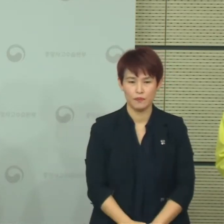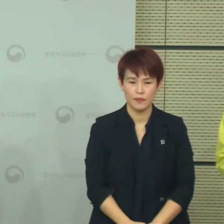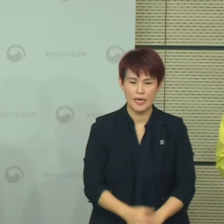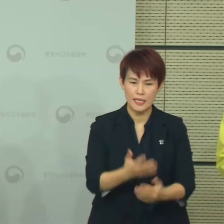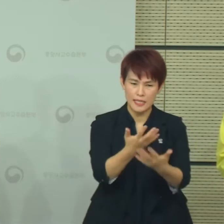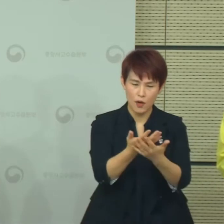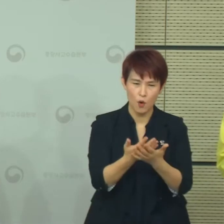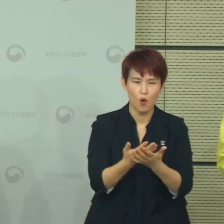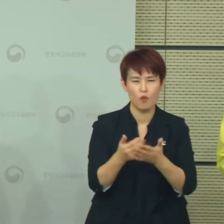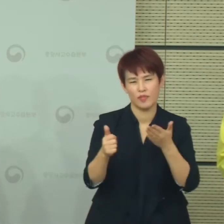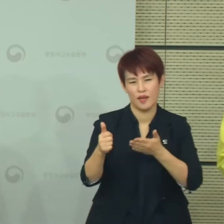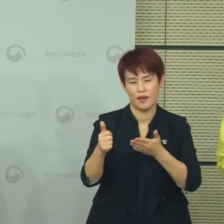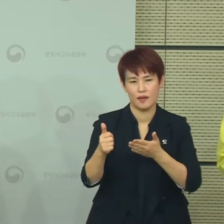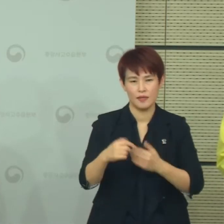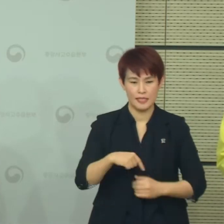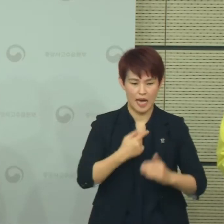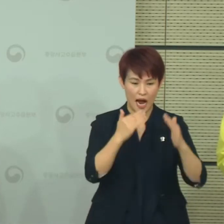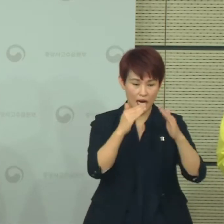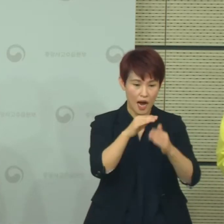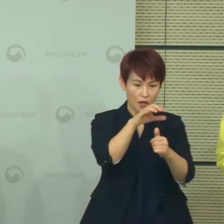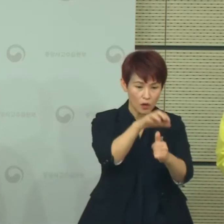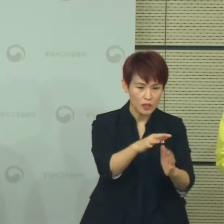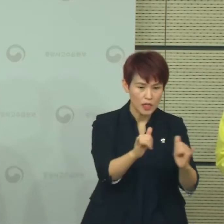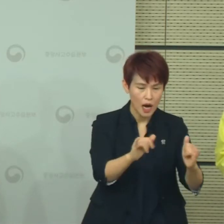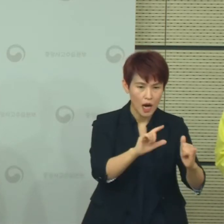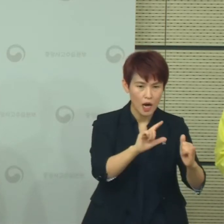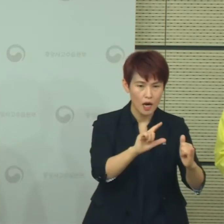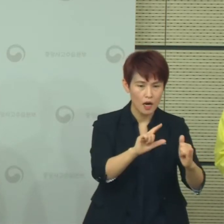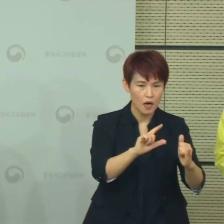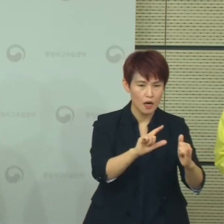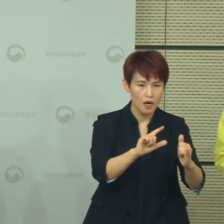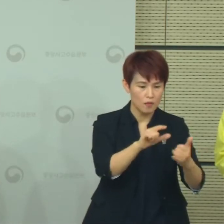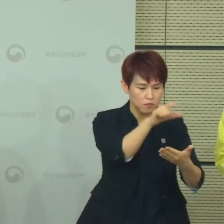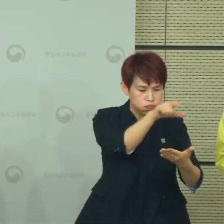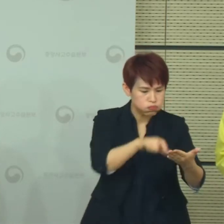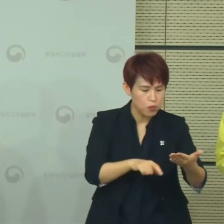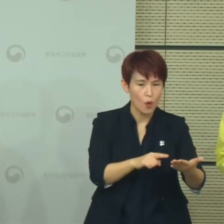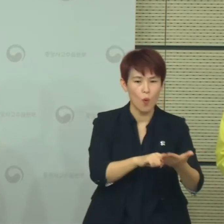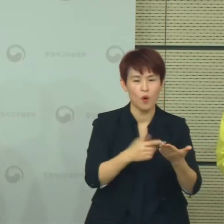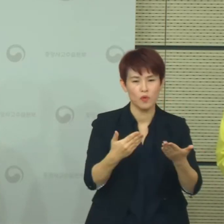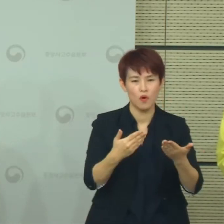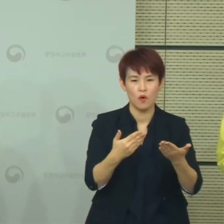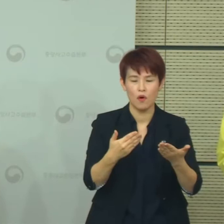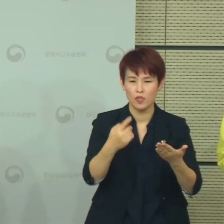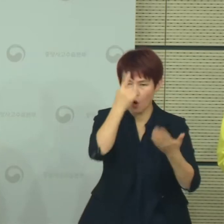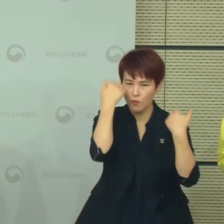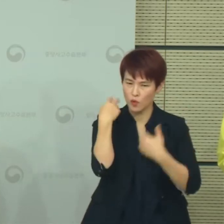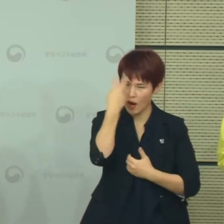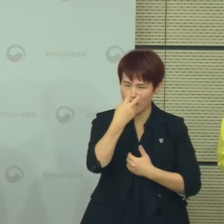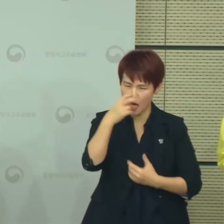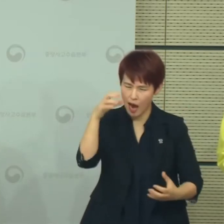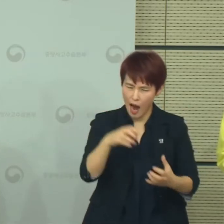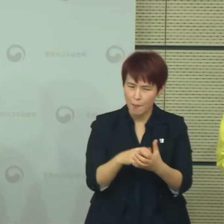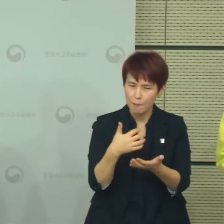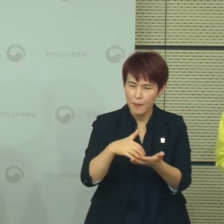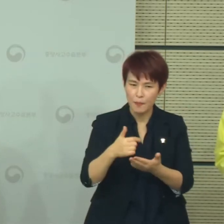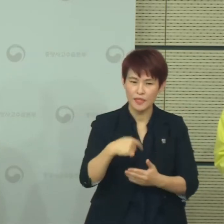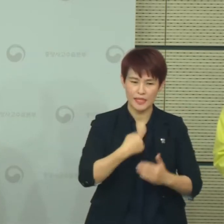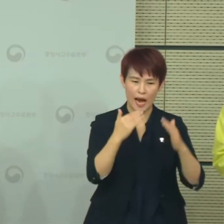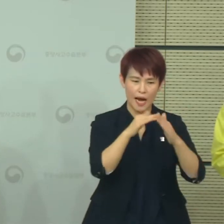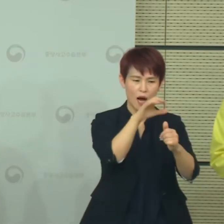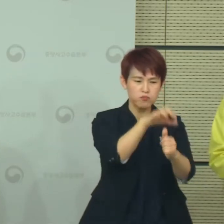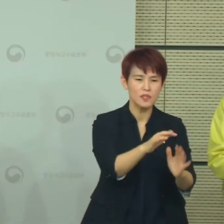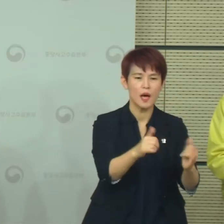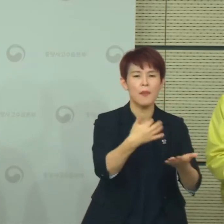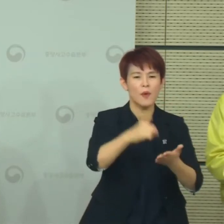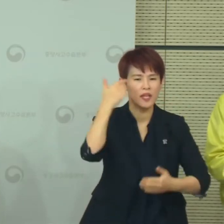자료를 좀 부탁드리는 건데, 자가격리자 현황이 좀 안 나오고 있거든요. 그 당국에서 관리하고 있는 전체 숫자가 오늘까지 누적 몇 명인지 좀